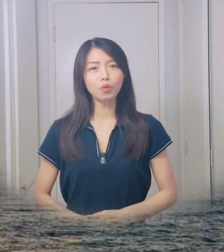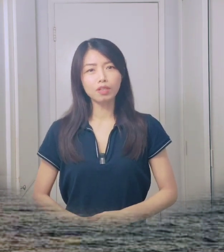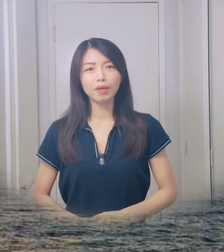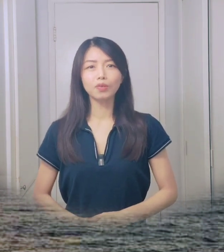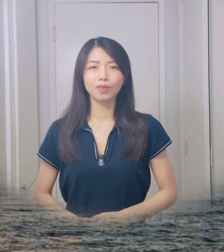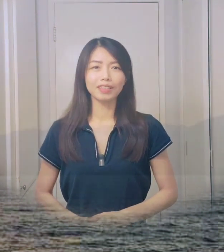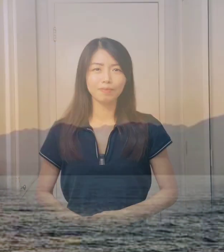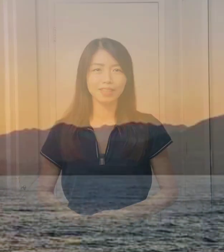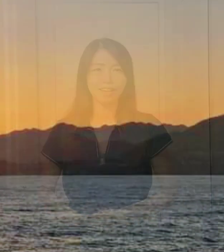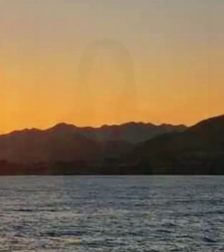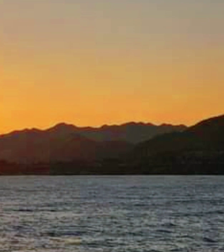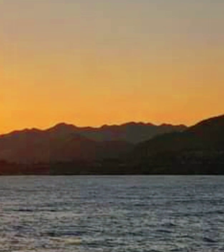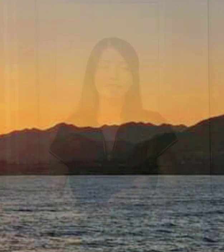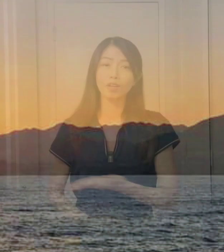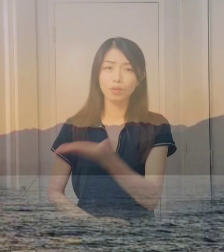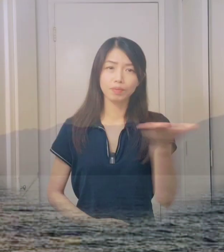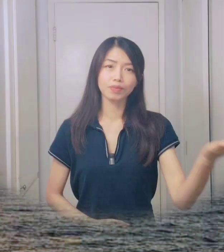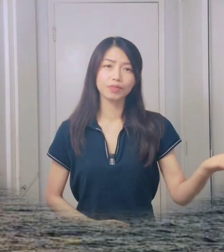이것도 참고하시면 좋을 것 같습니다.